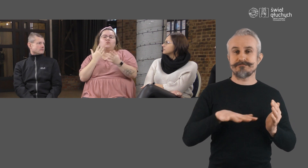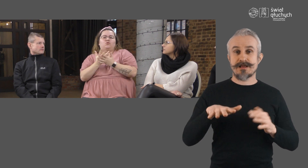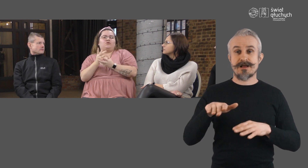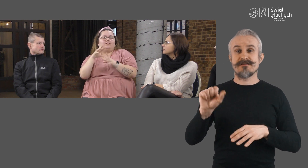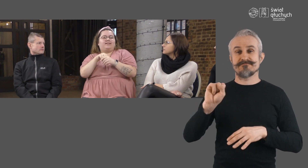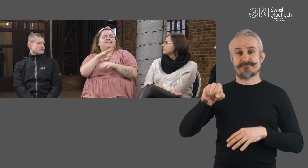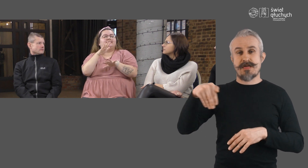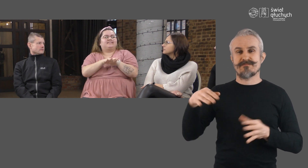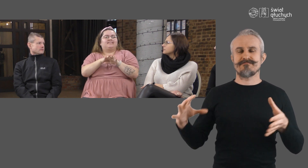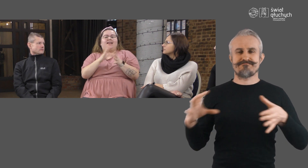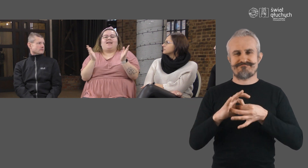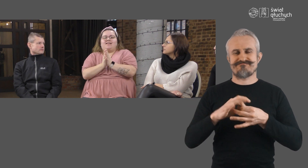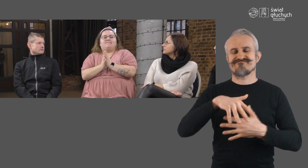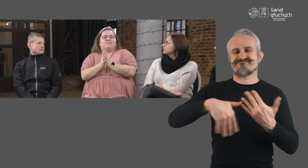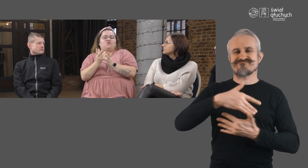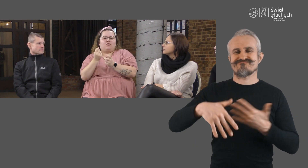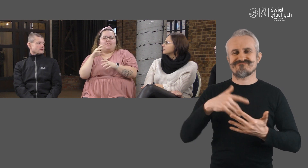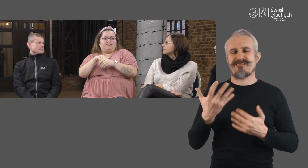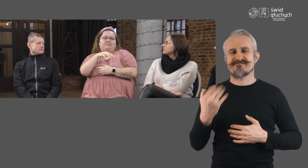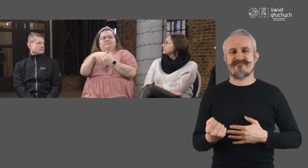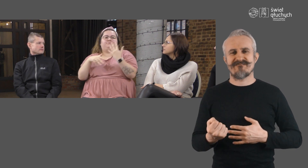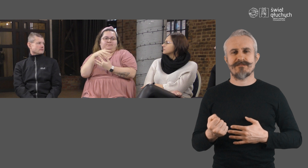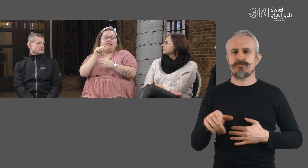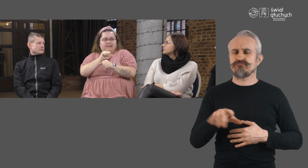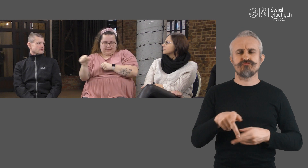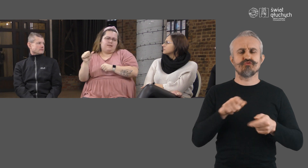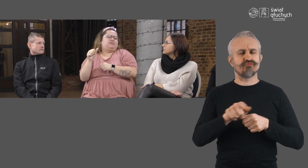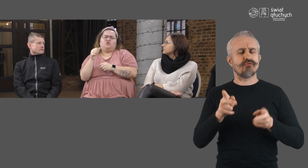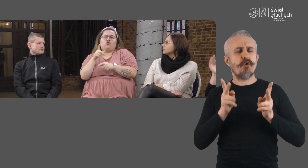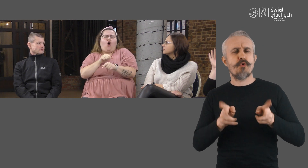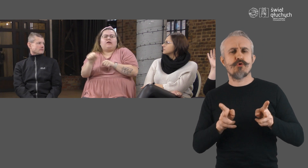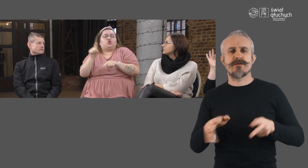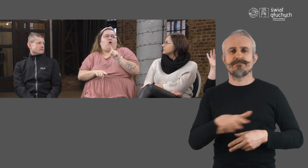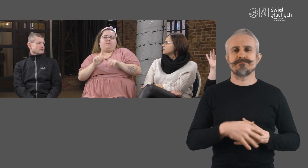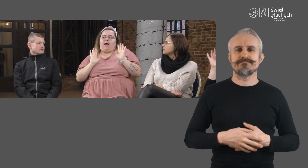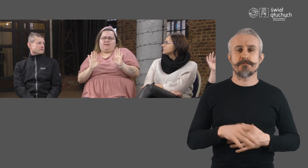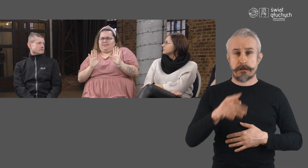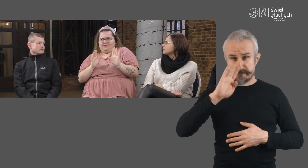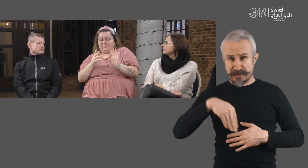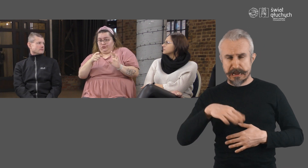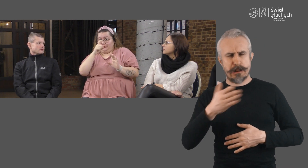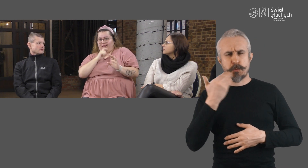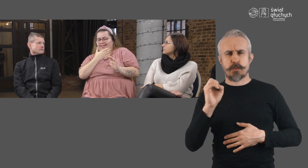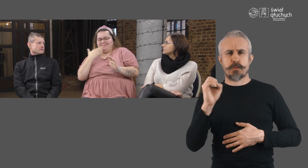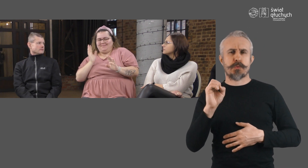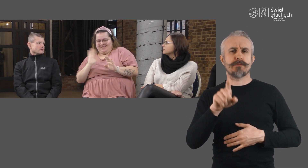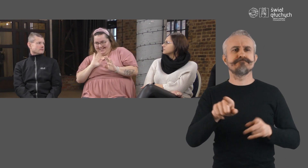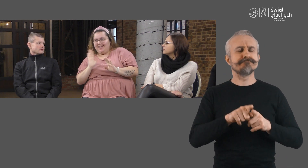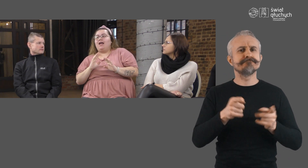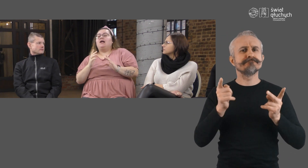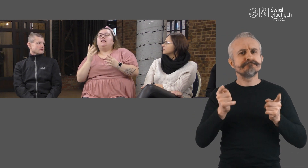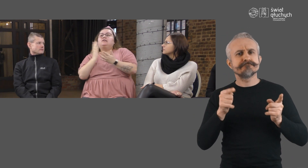I zauważyłam to wśród osób, które dobrze znają język polski. Czasami coś zamigają, zamieszają jakby system z polskim